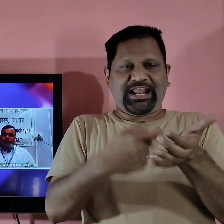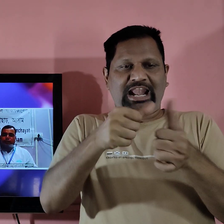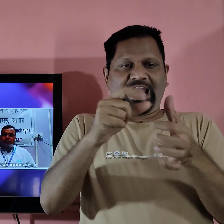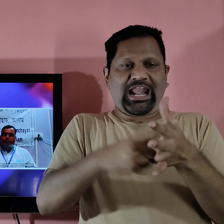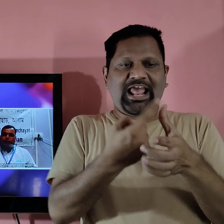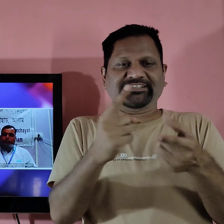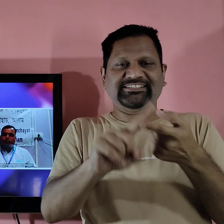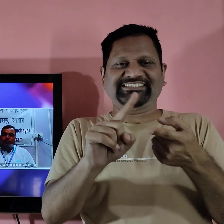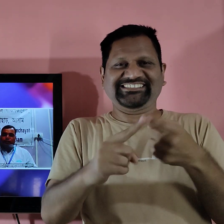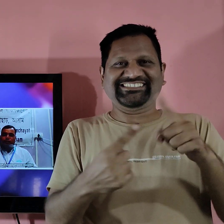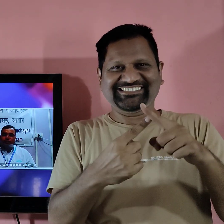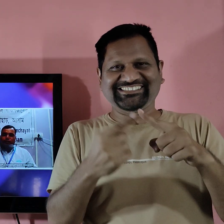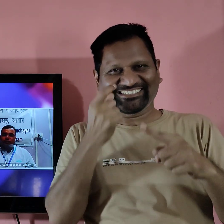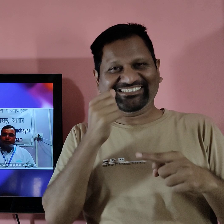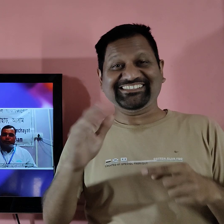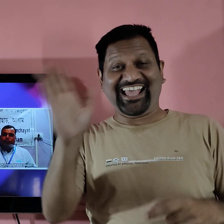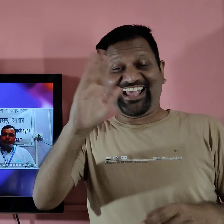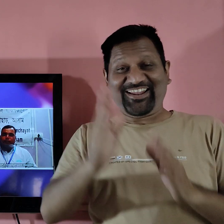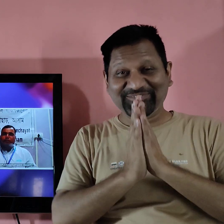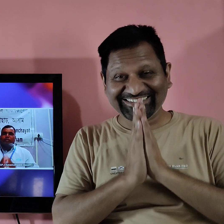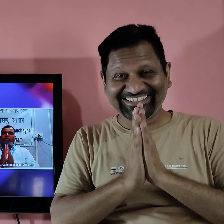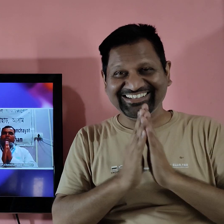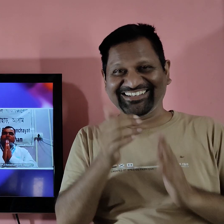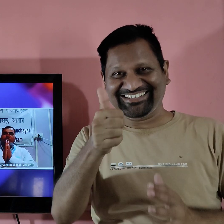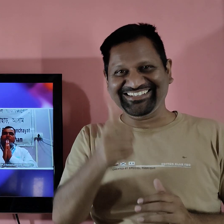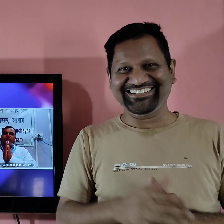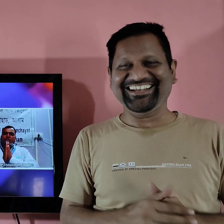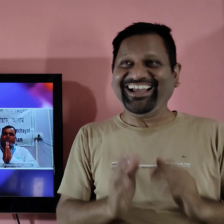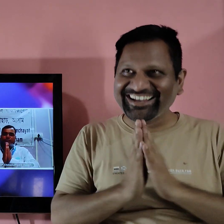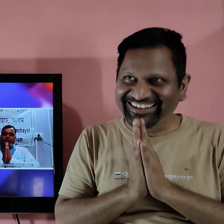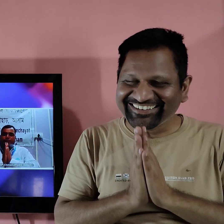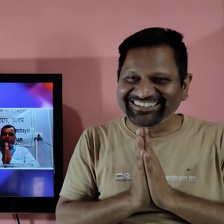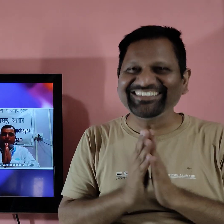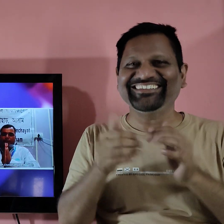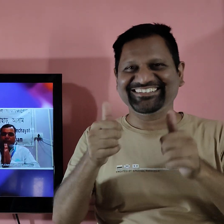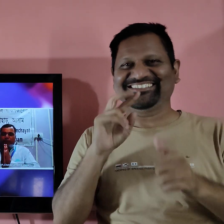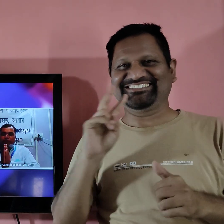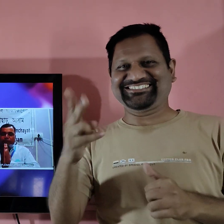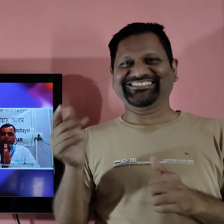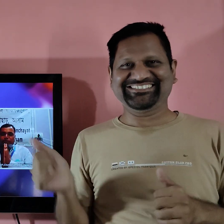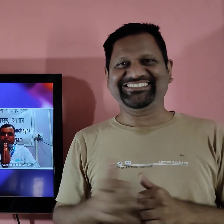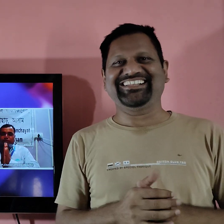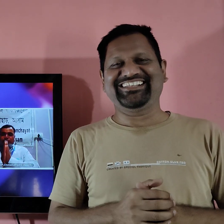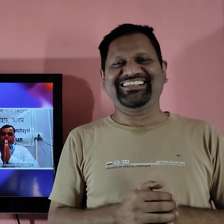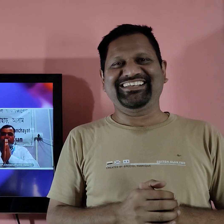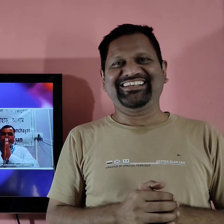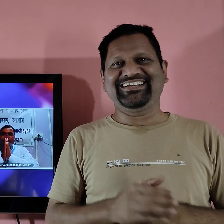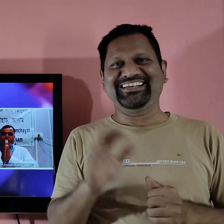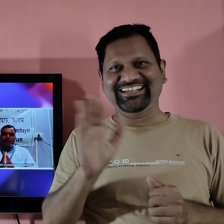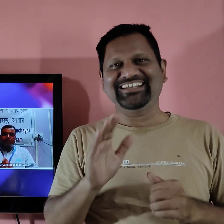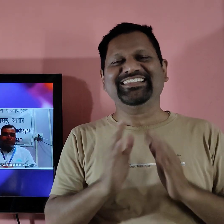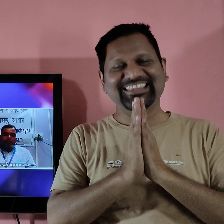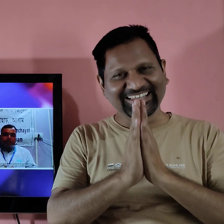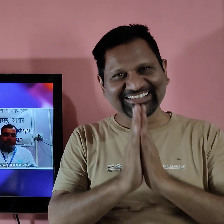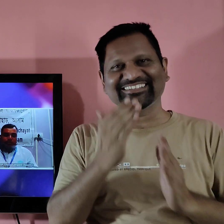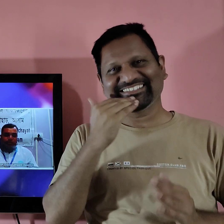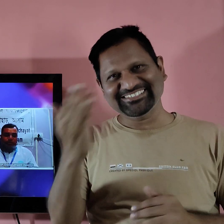है। रंजीत जी नमस्ते। नमस्ते सर। नमस्कार। नमस्कार